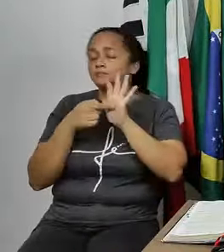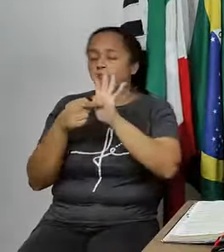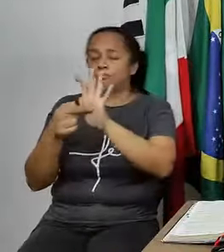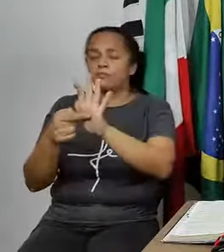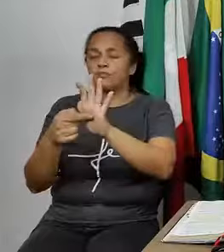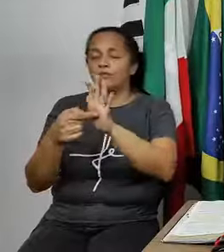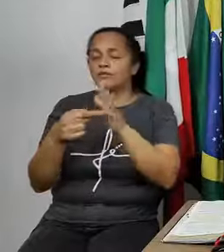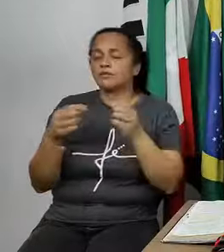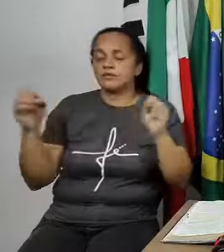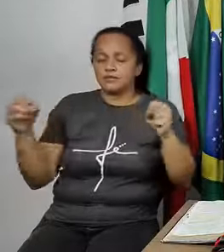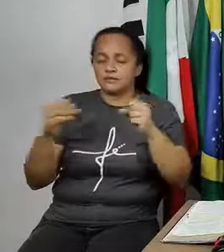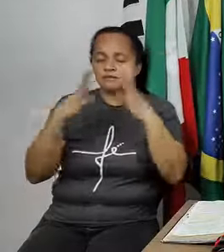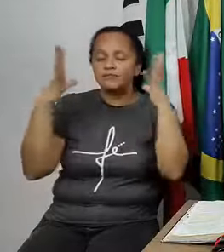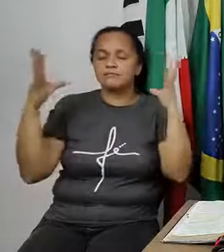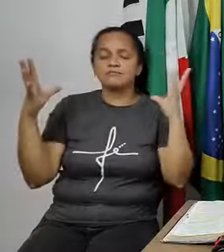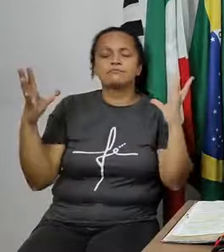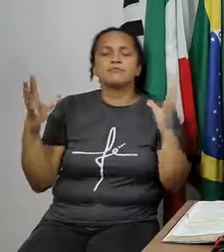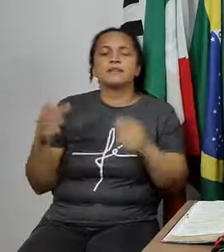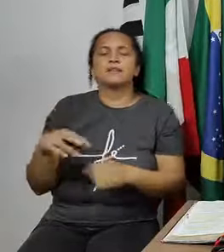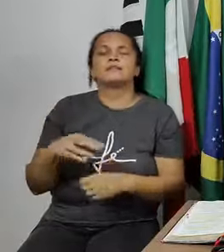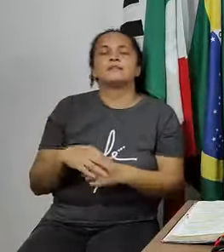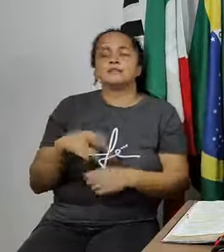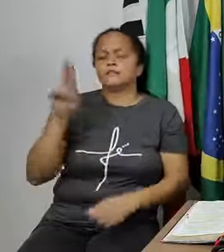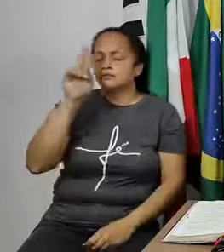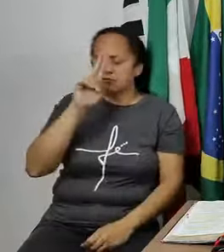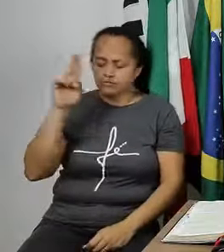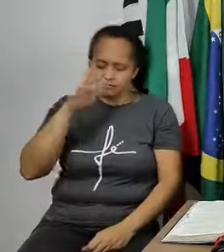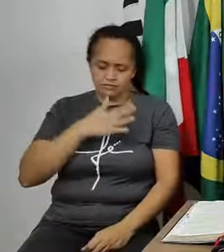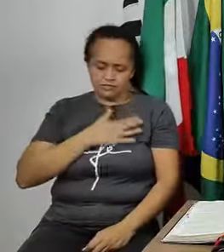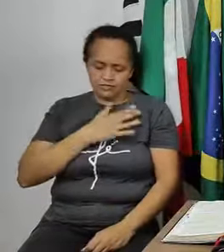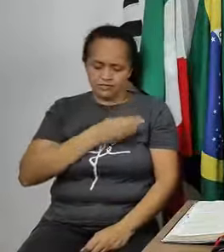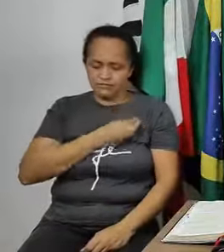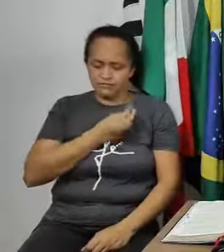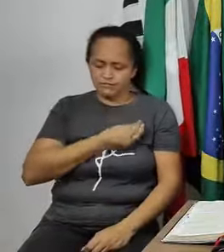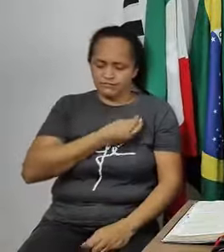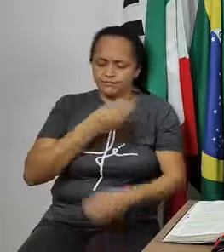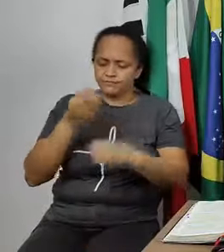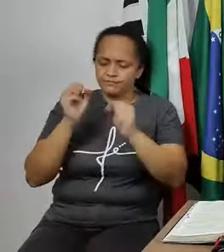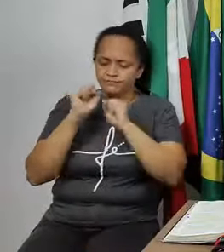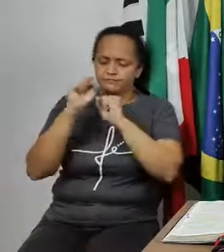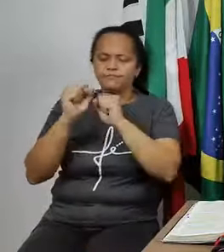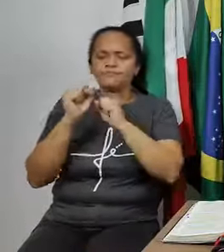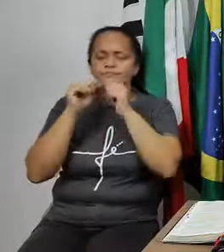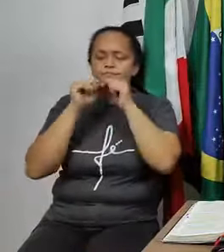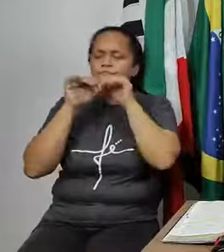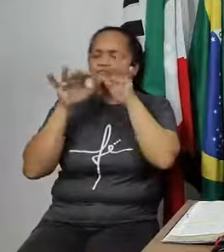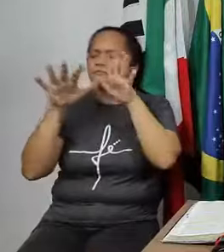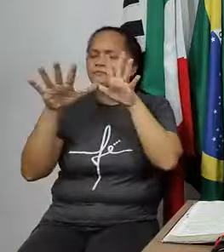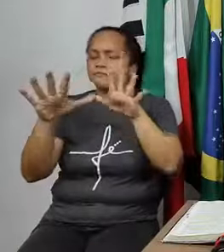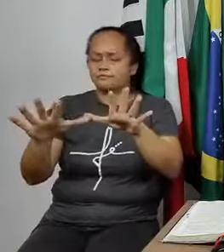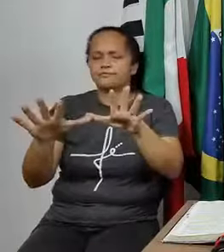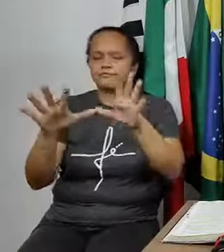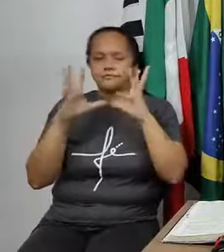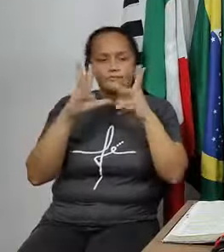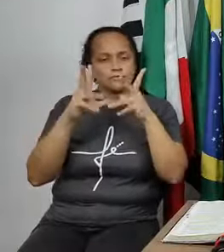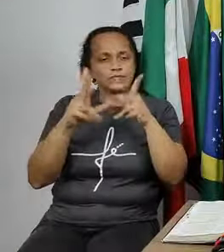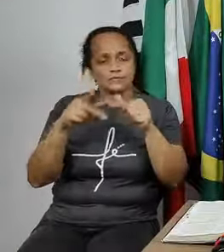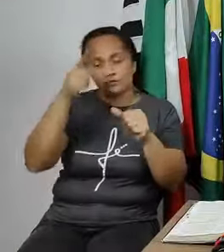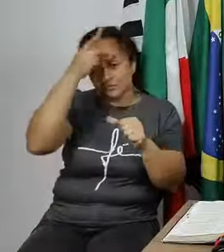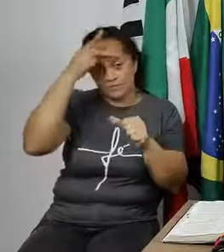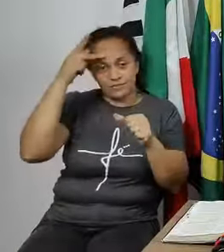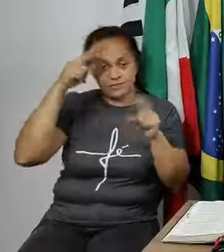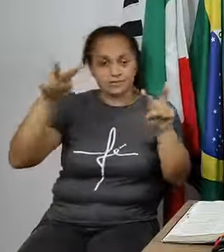com sinais e maravilhas. Usa a minha vida poderosamente. Abençoe a todos que estão